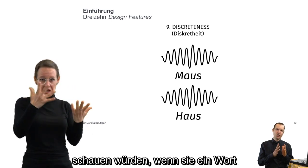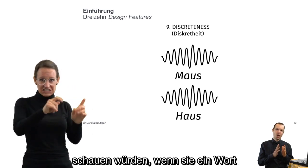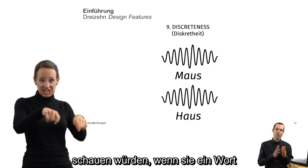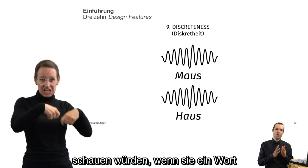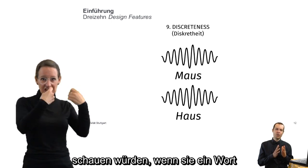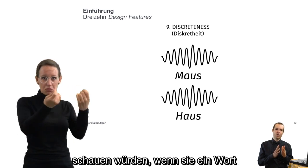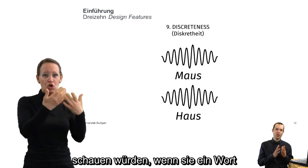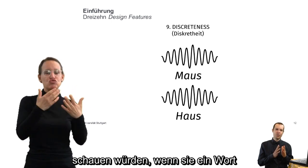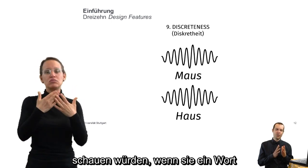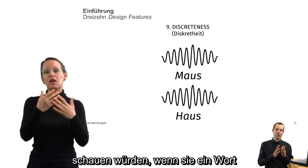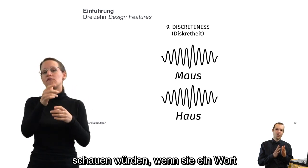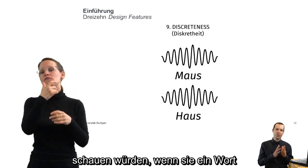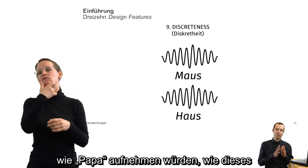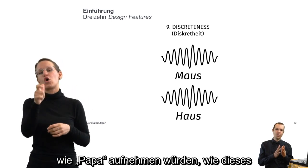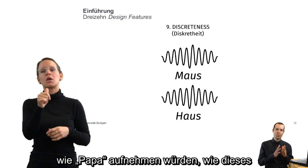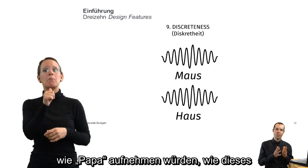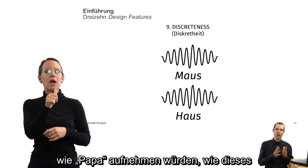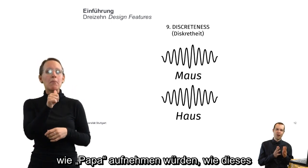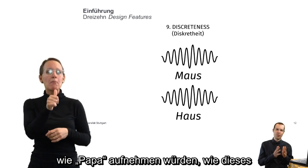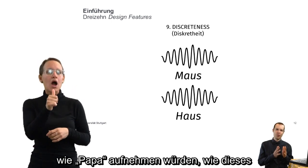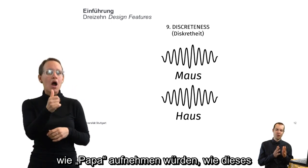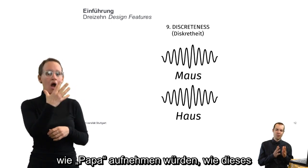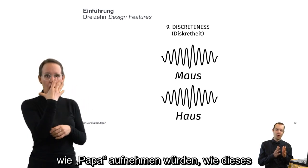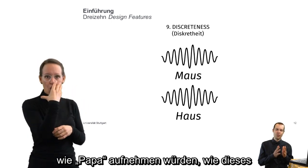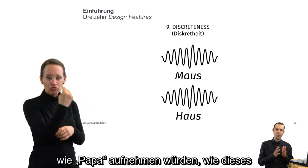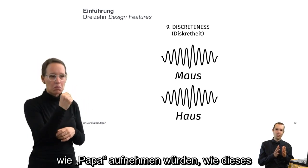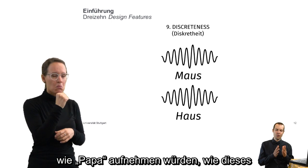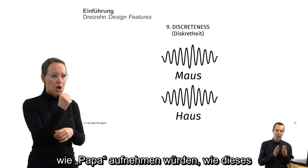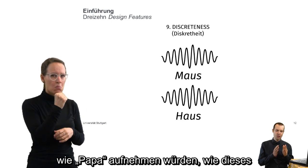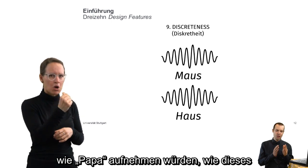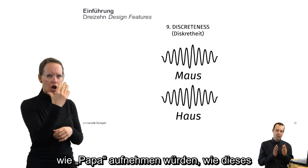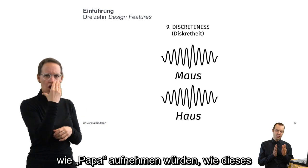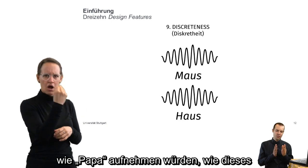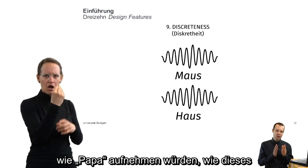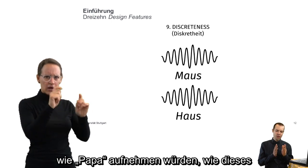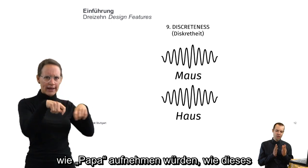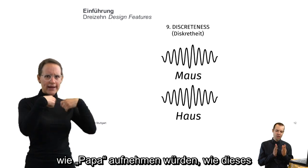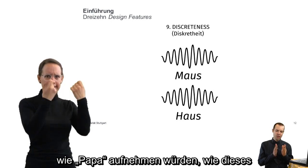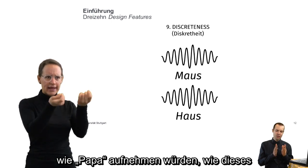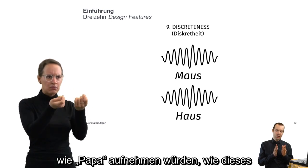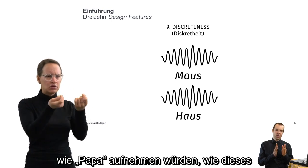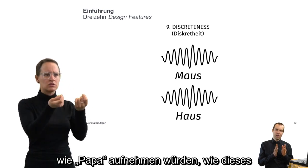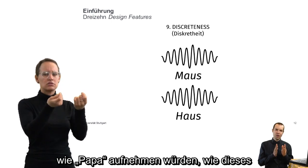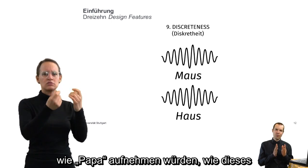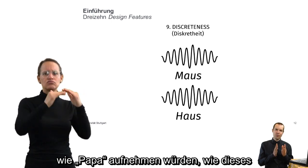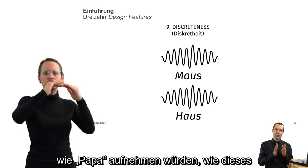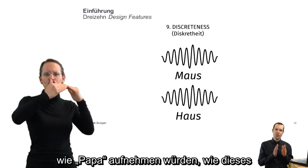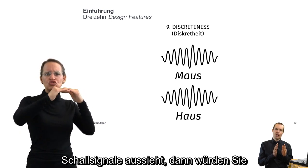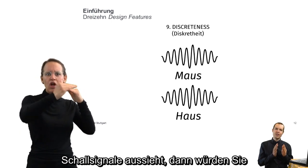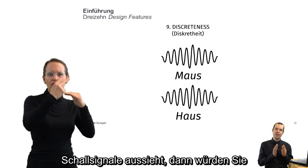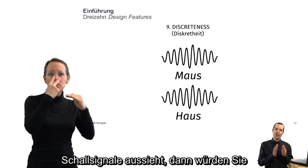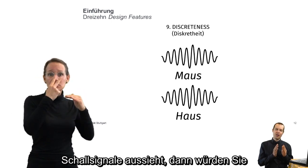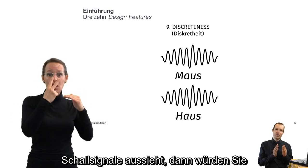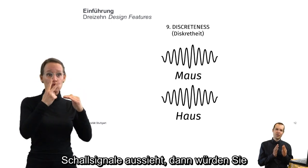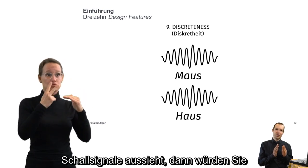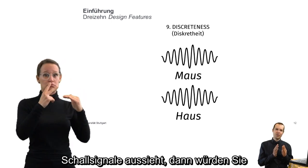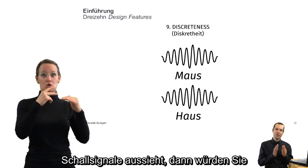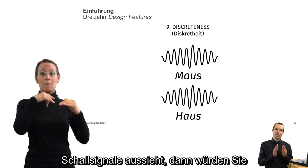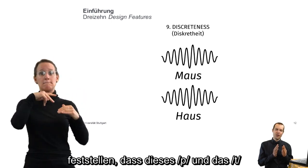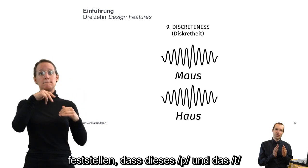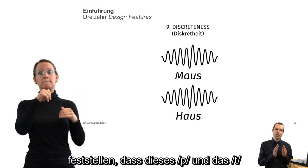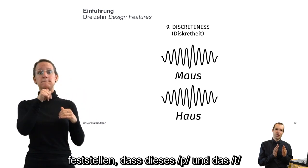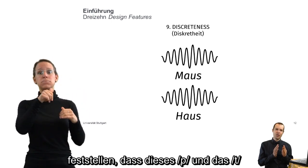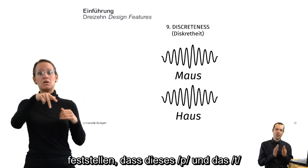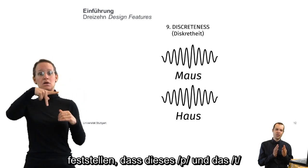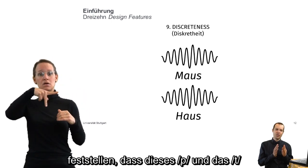Sprachsignal schauen würden, wenn sie ein Wort wie Papa aufnehmen würden, wie dieses Schallsignal aussieht, dann